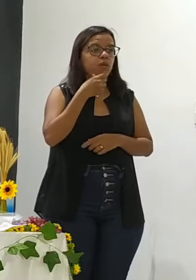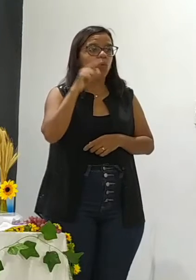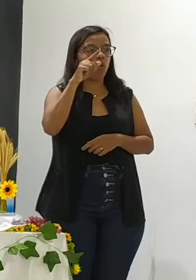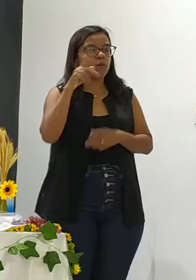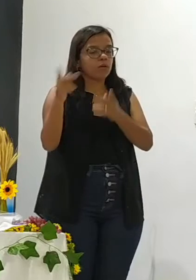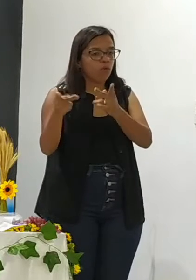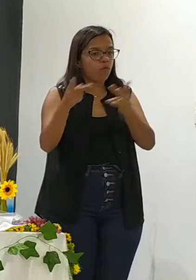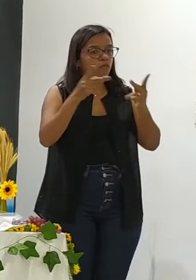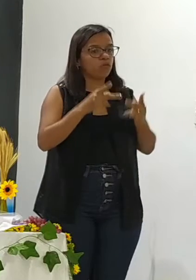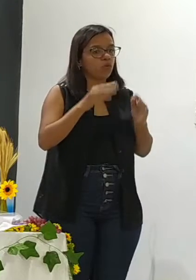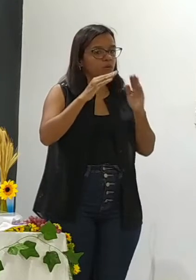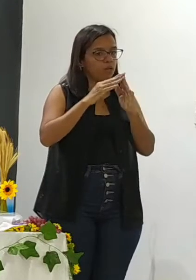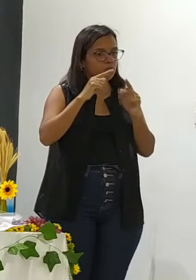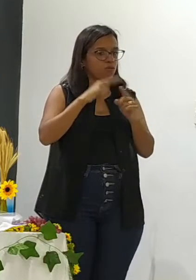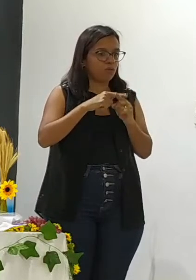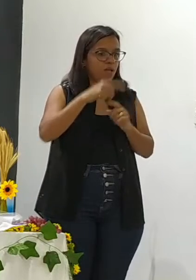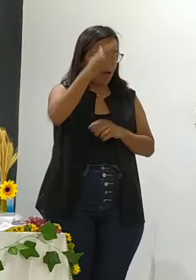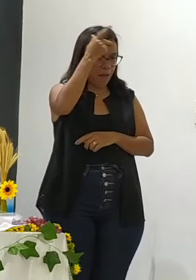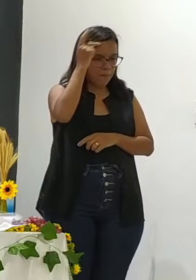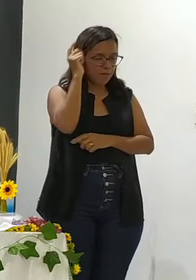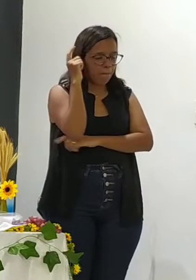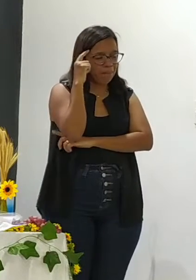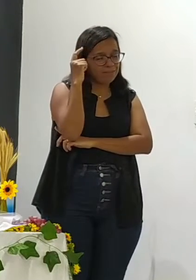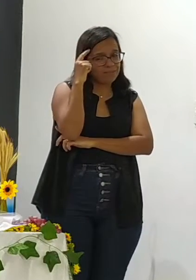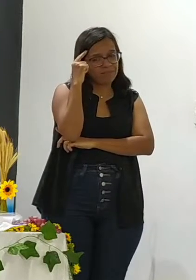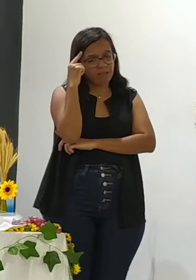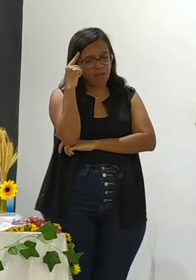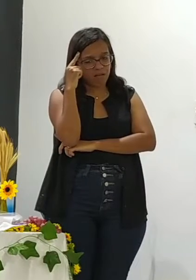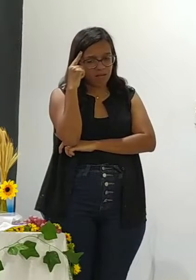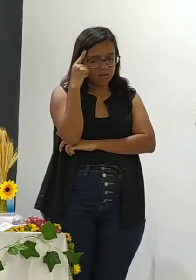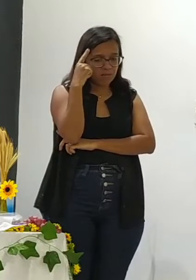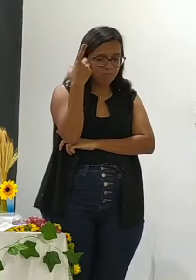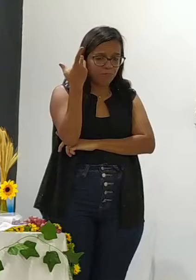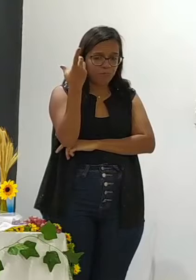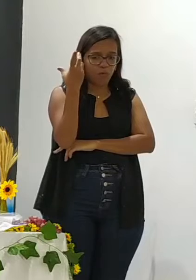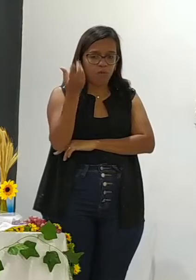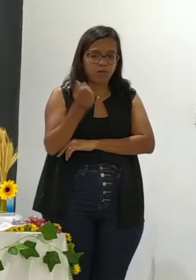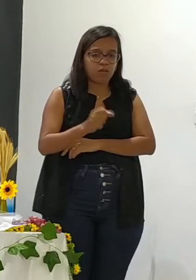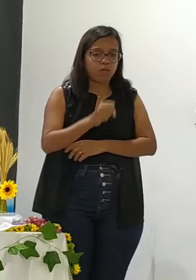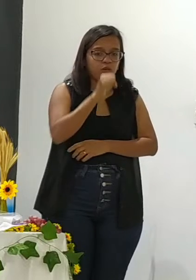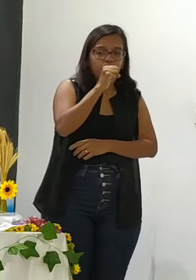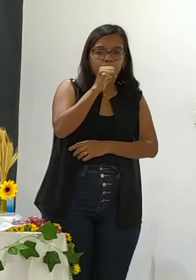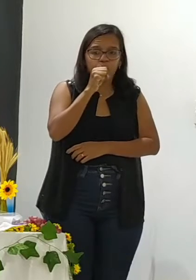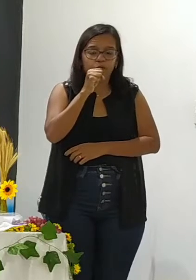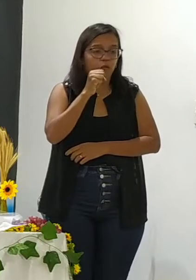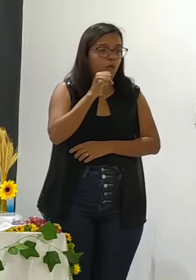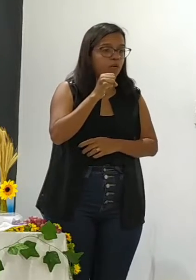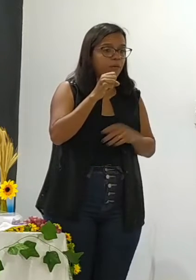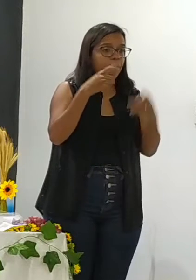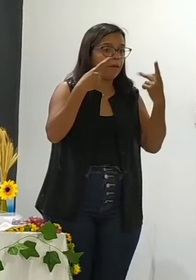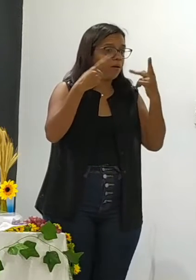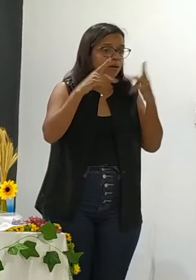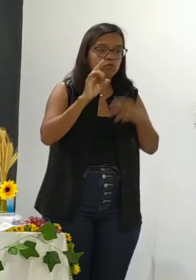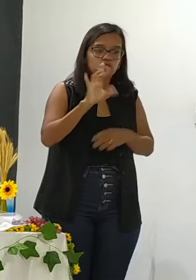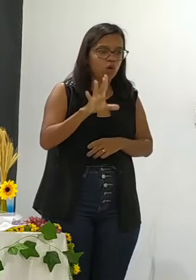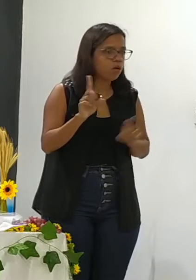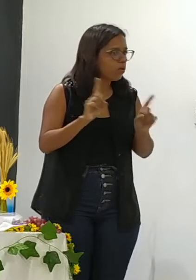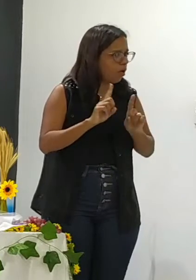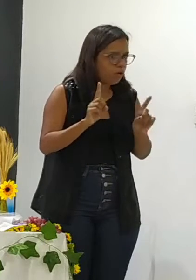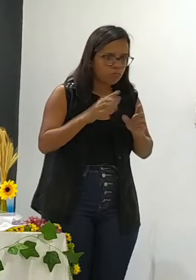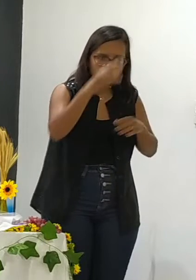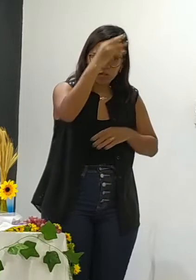irmãos, as pessoas têm uma mania de achar que ganhar almas é estar com o microfone na mão. Esquece isso,